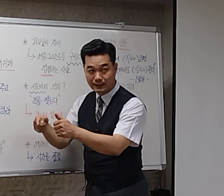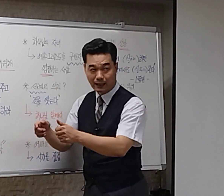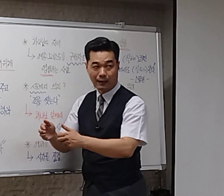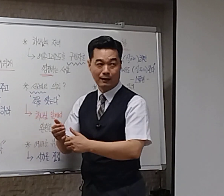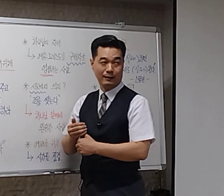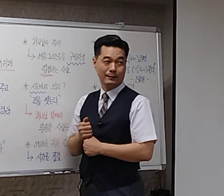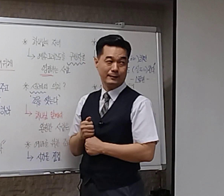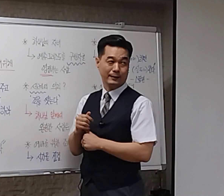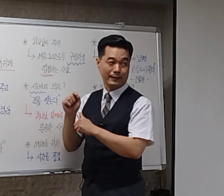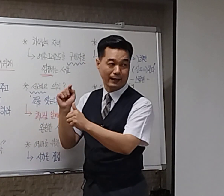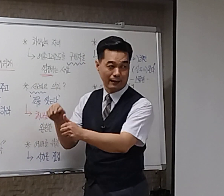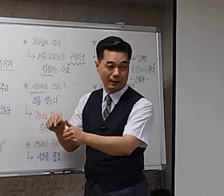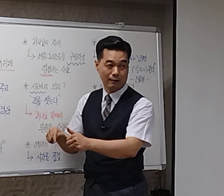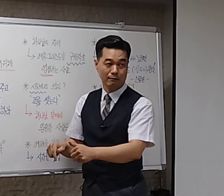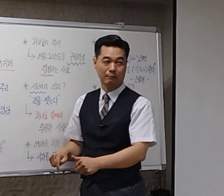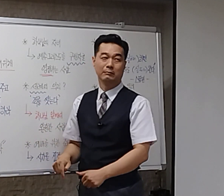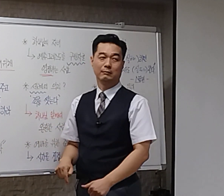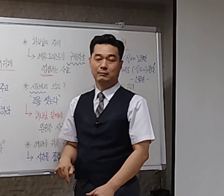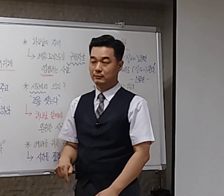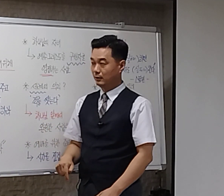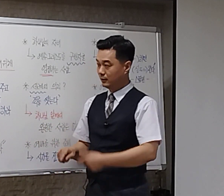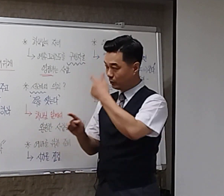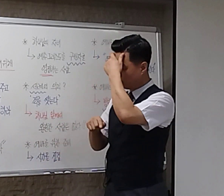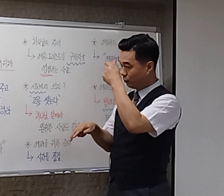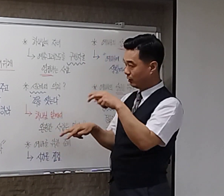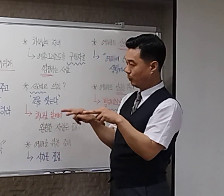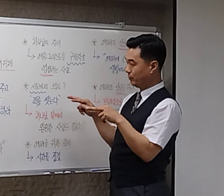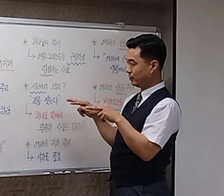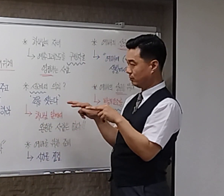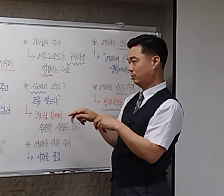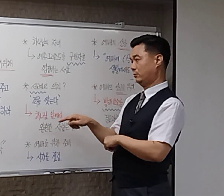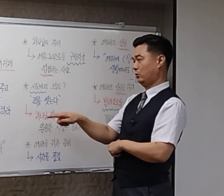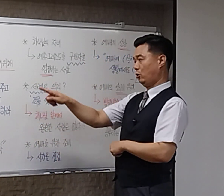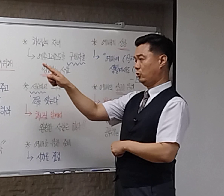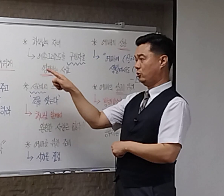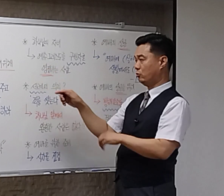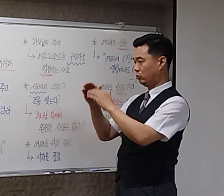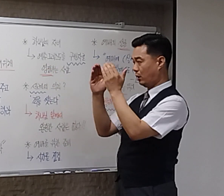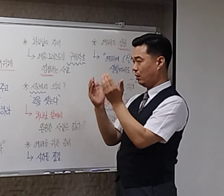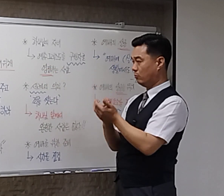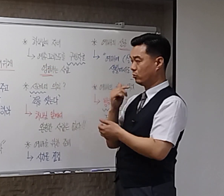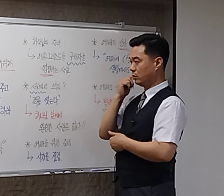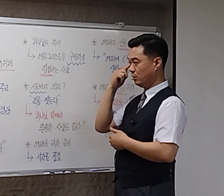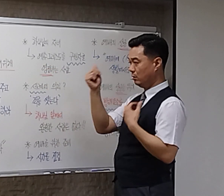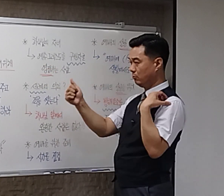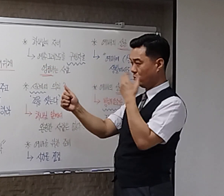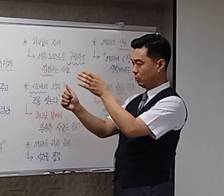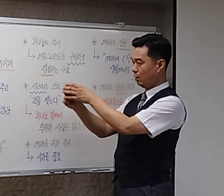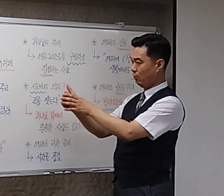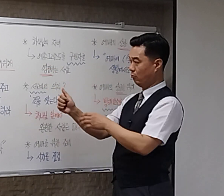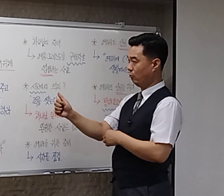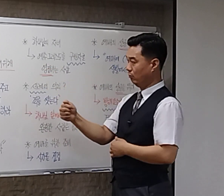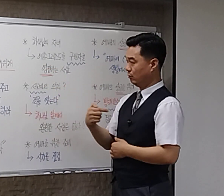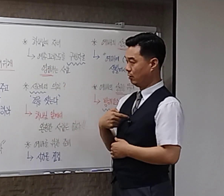가르치라, 지키게 하라. 이제 성도들이 보면서 이거 다 목사님 건데요.